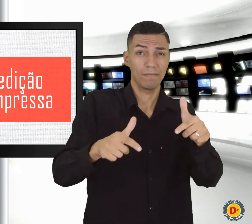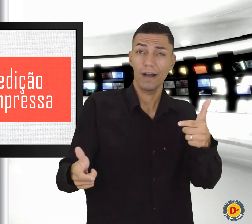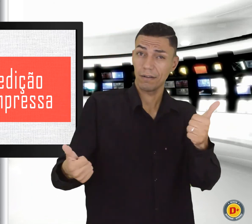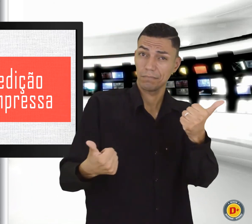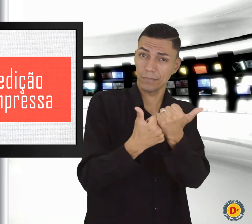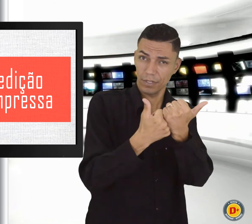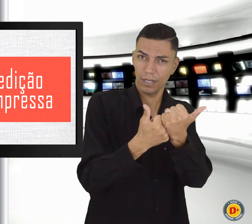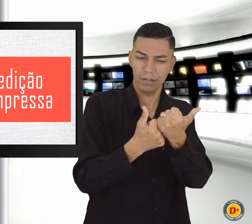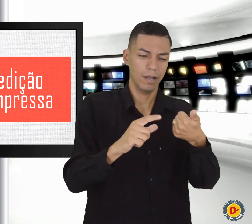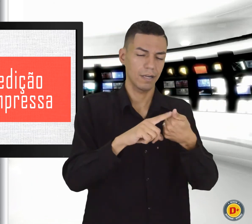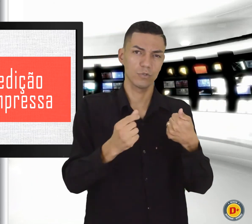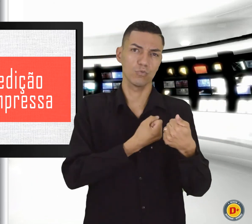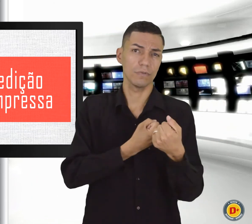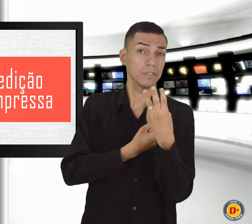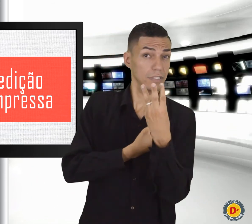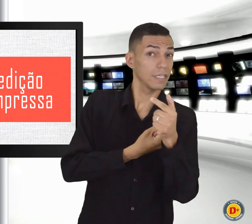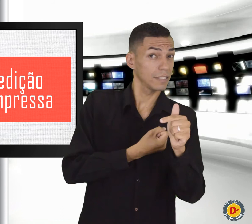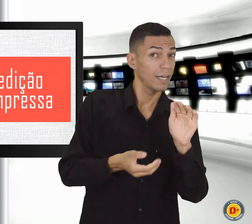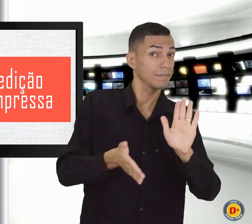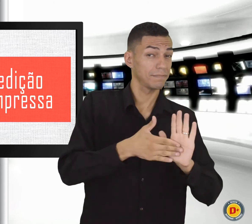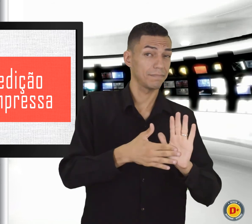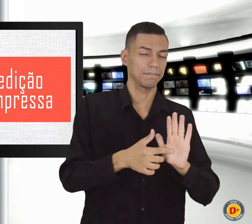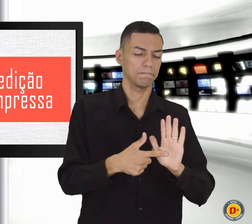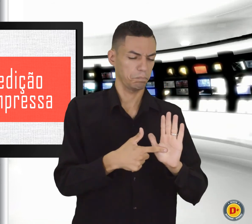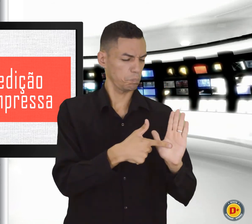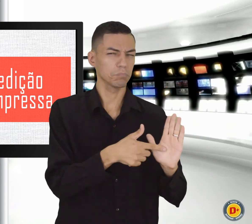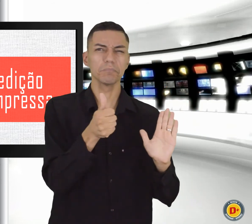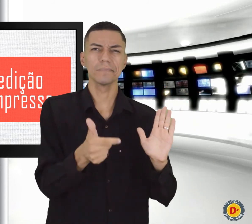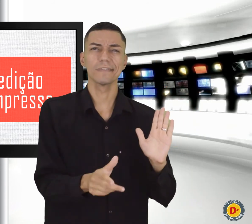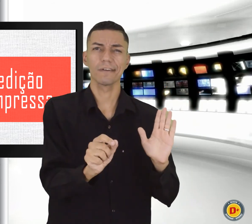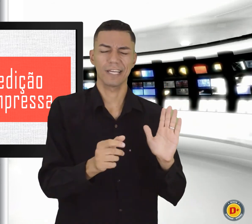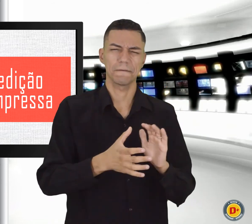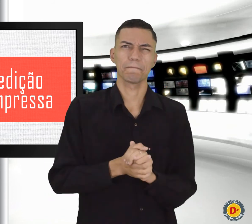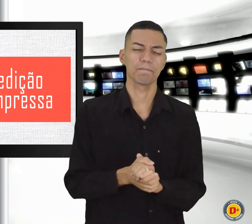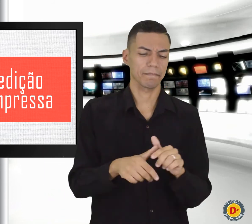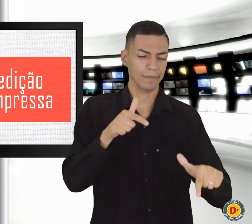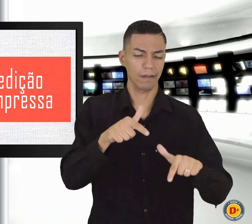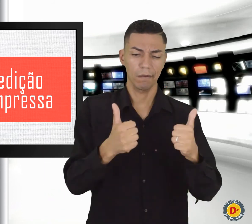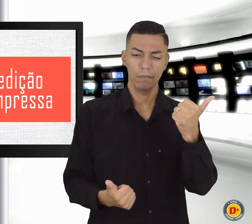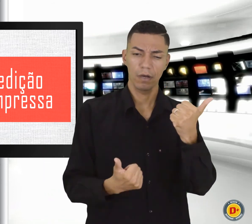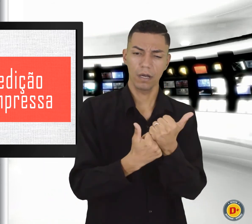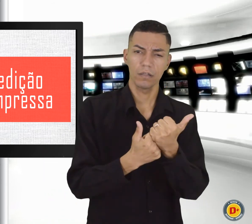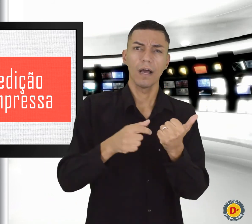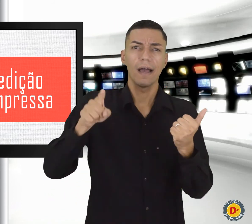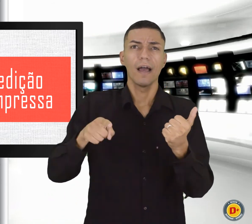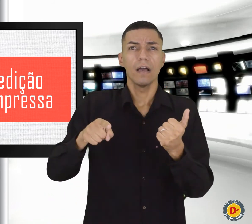LBI, que diz: constitui modo de inclusão da pessoa com deficiência